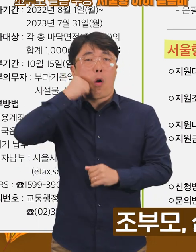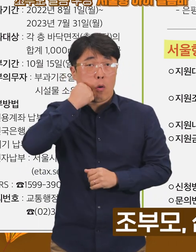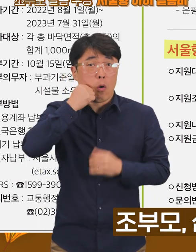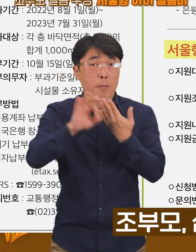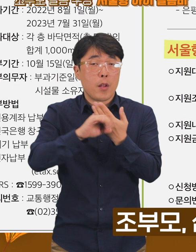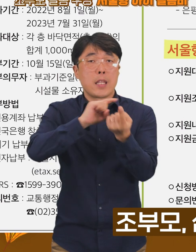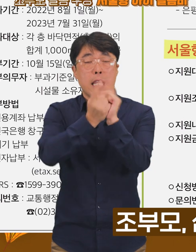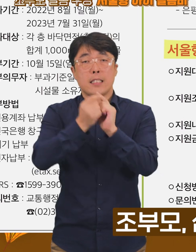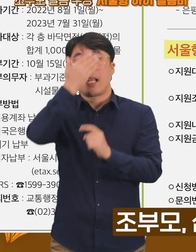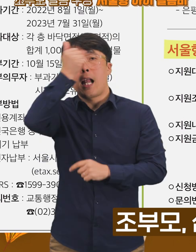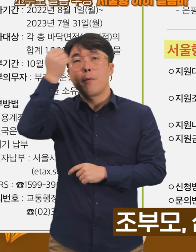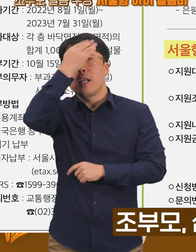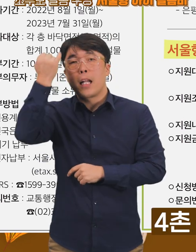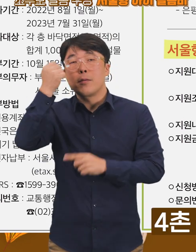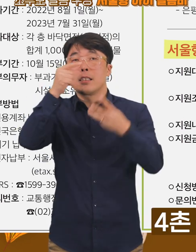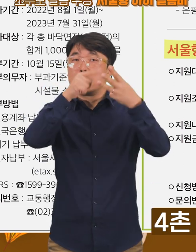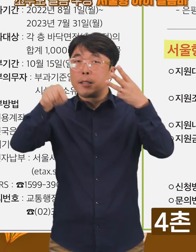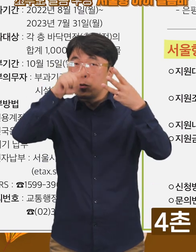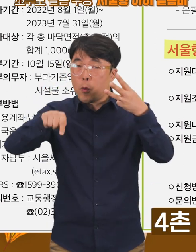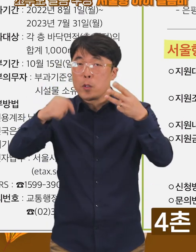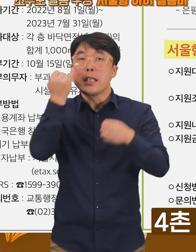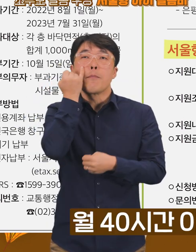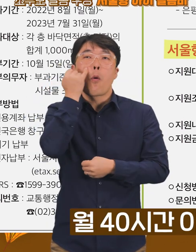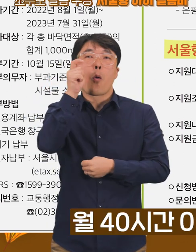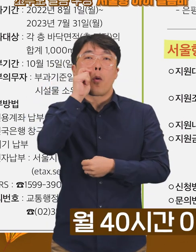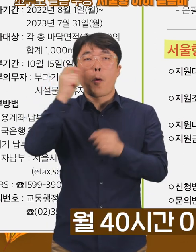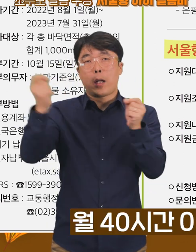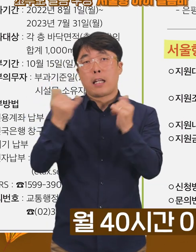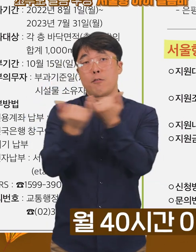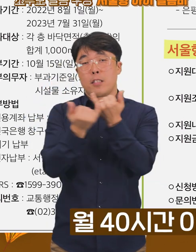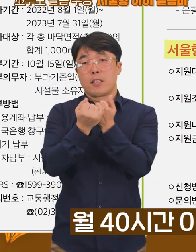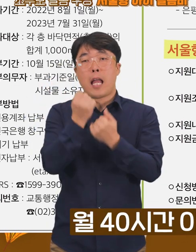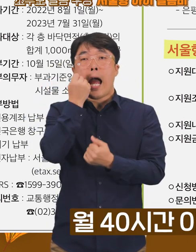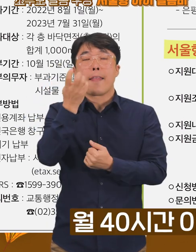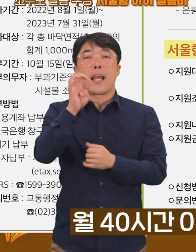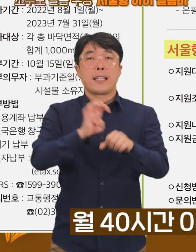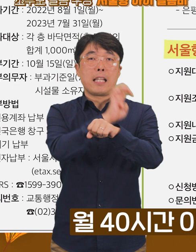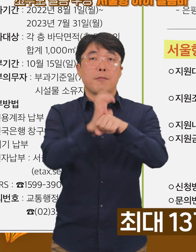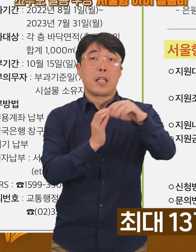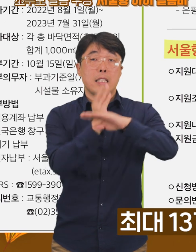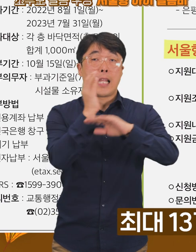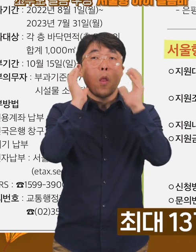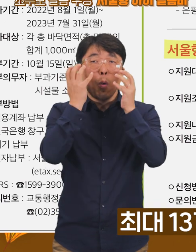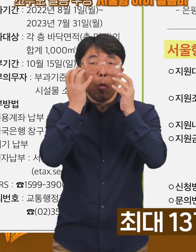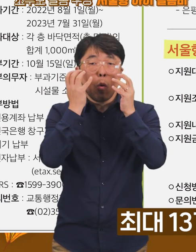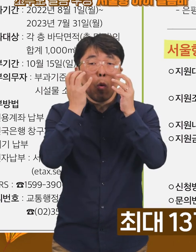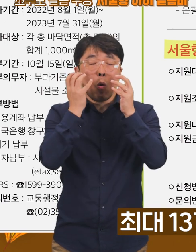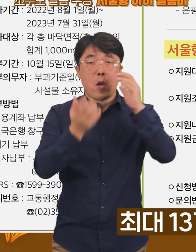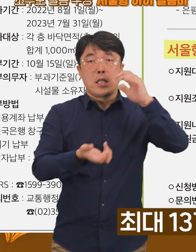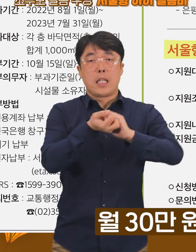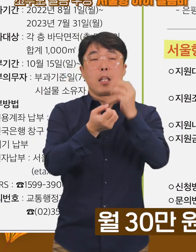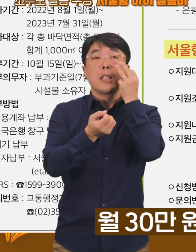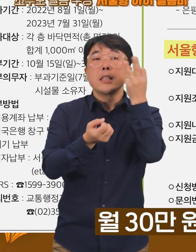조부모, 삼촌, 이모, 고모 등 사촌 이내 친인척이 월 40시간 이상 아이를 돌보는 경우 최대 13개월간